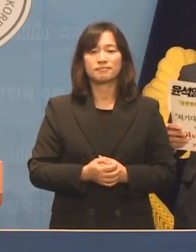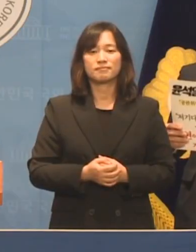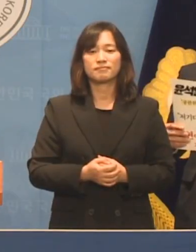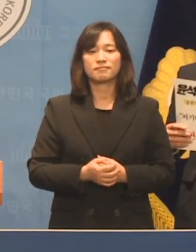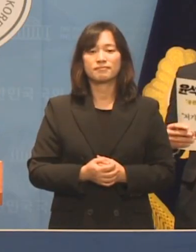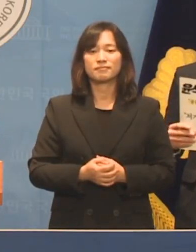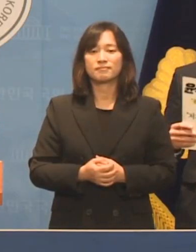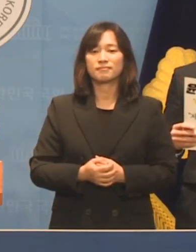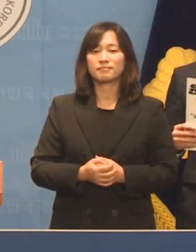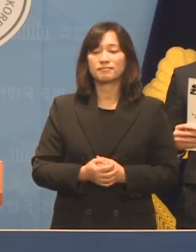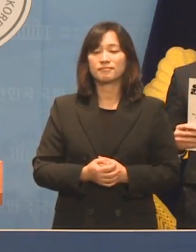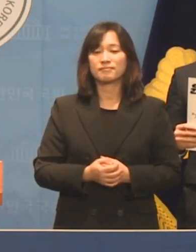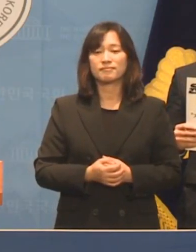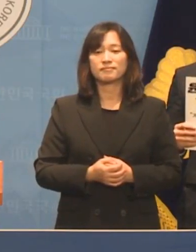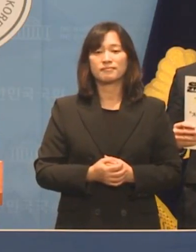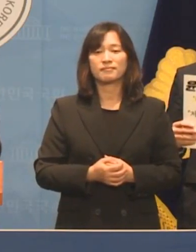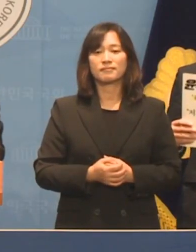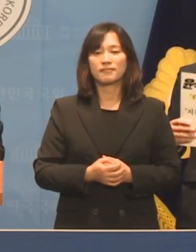그래요?